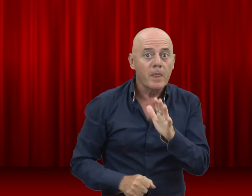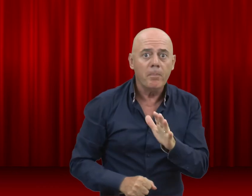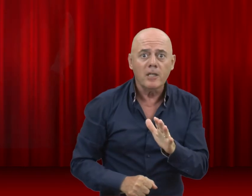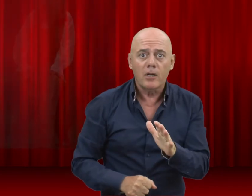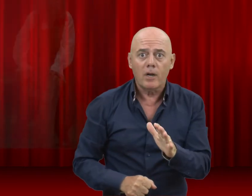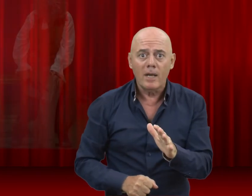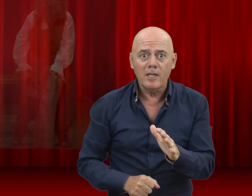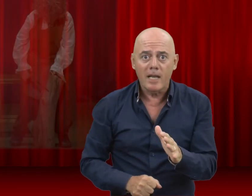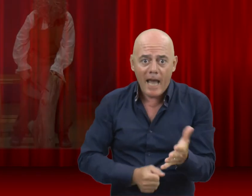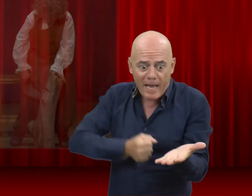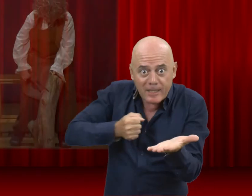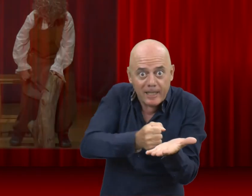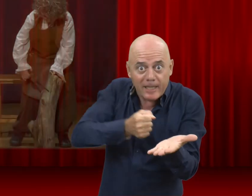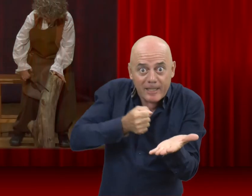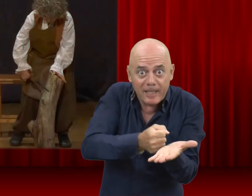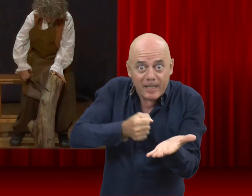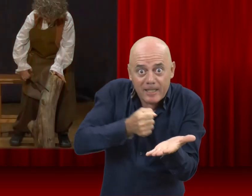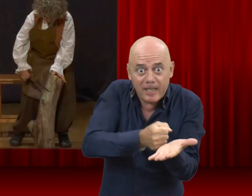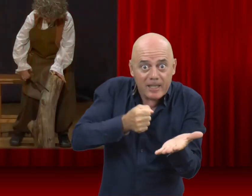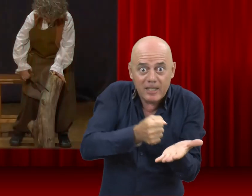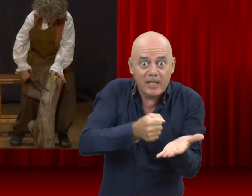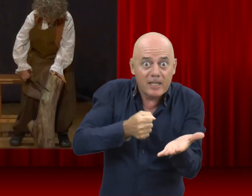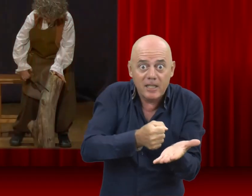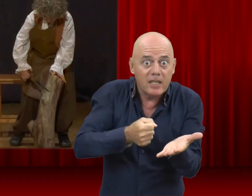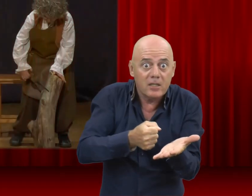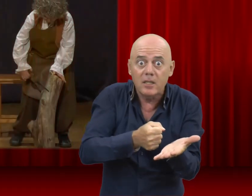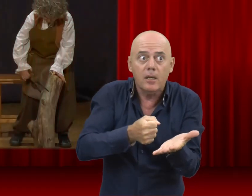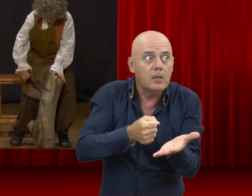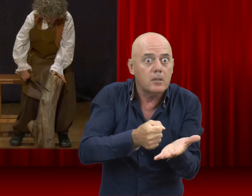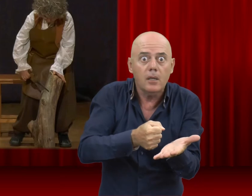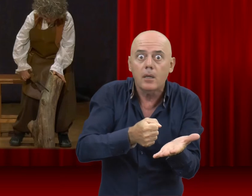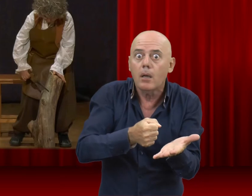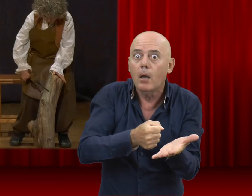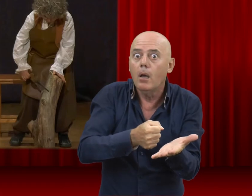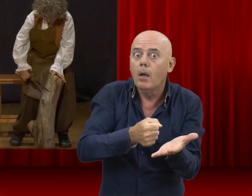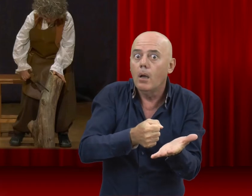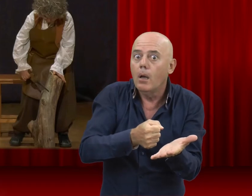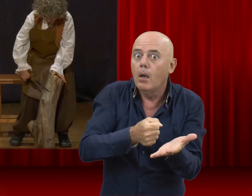Meglio non pensarci. Prese allora una sega e zicche, zicche, zicche, zicche, zicche, zicche,